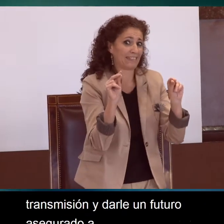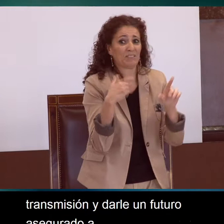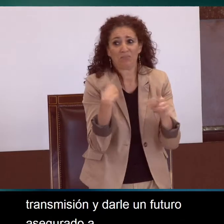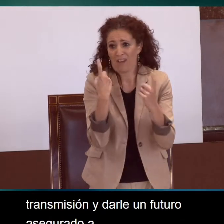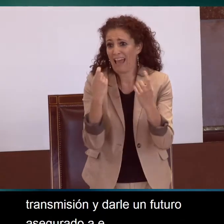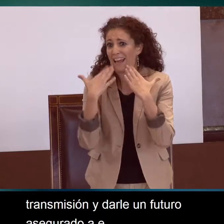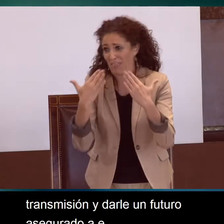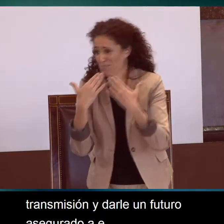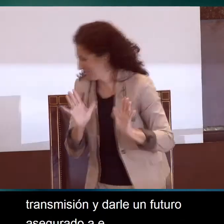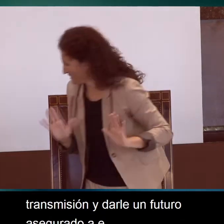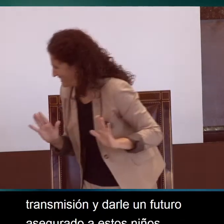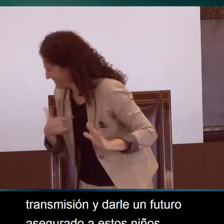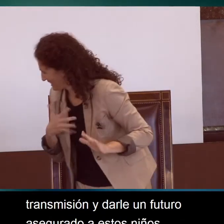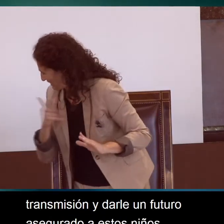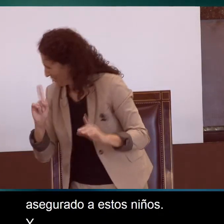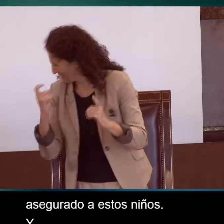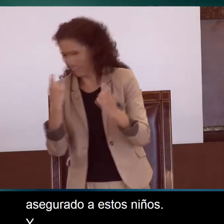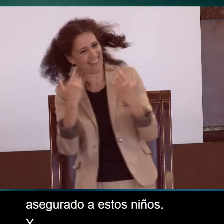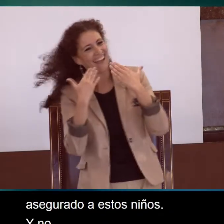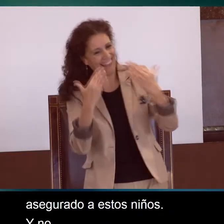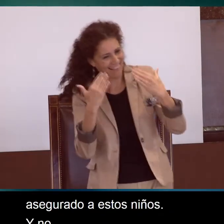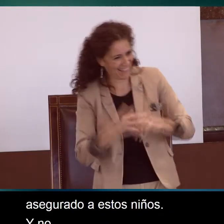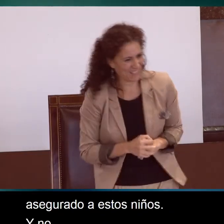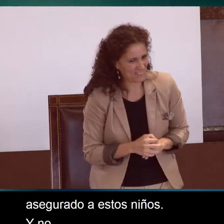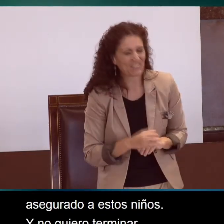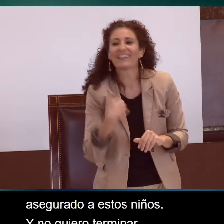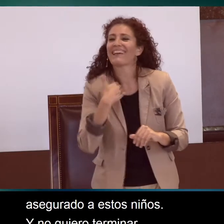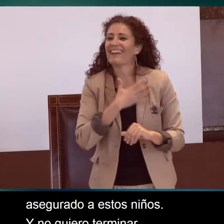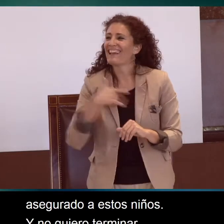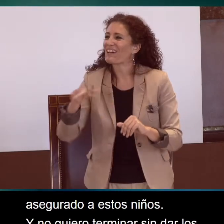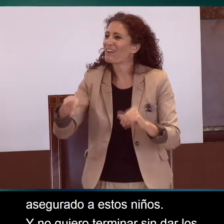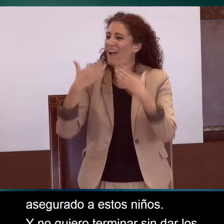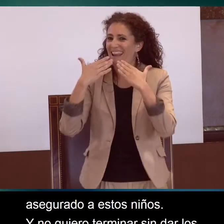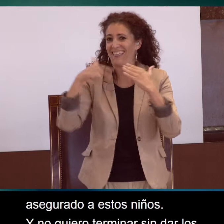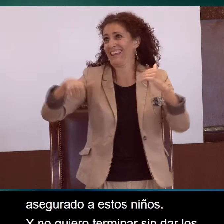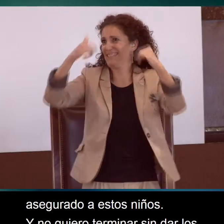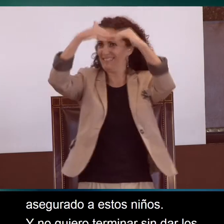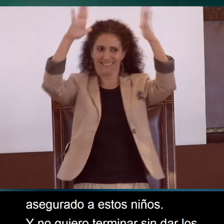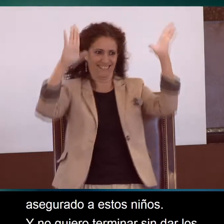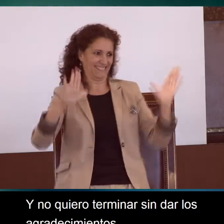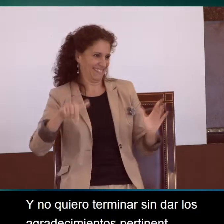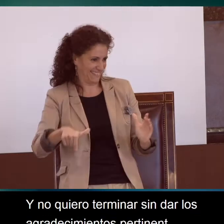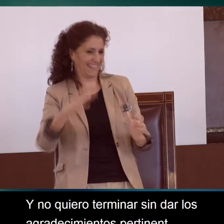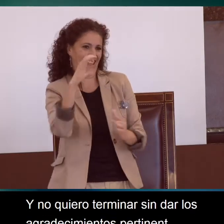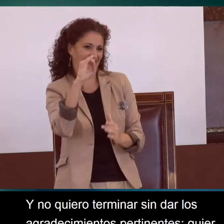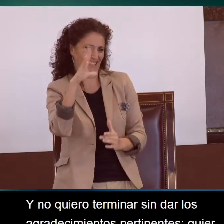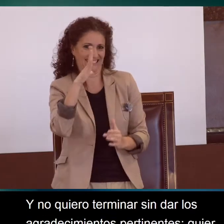Y no quiero terminar sin dar los agradecimientos pertinentes. Quiero agradecer primero al CSIC